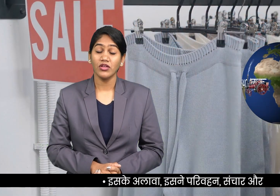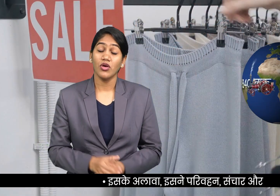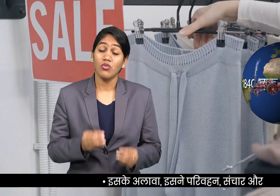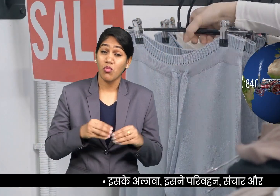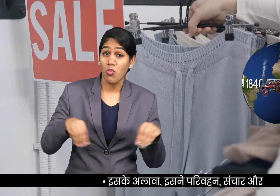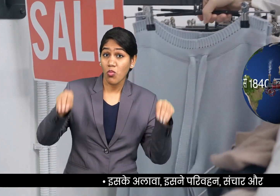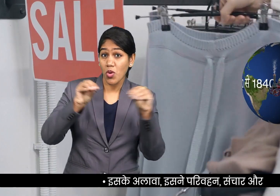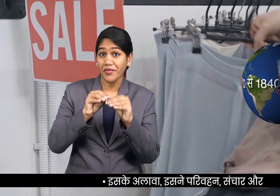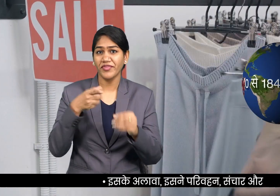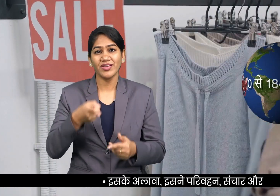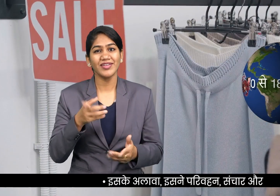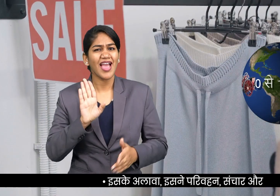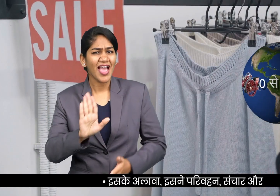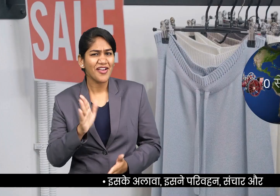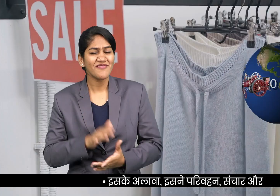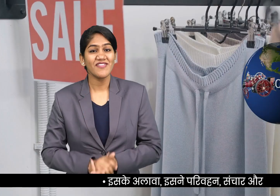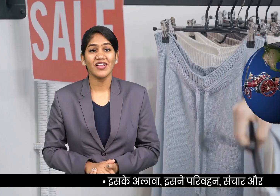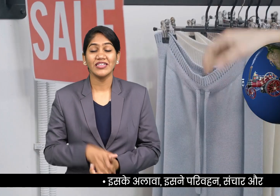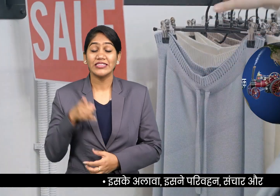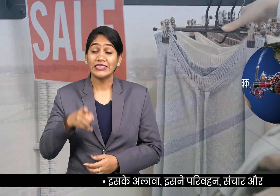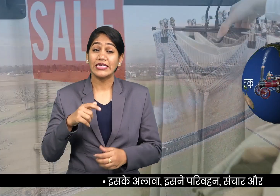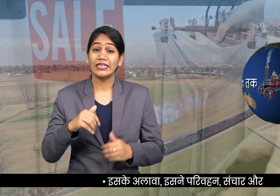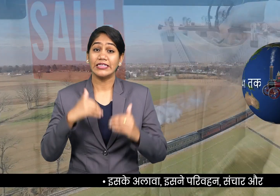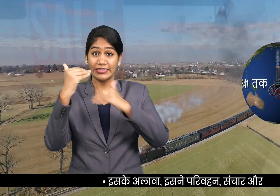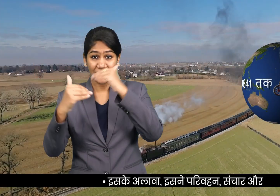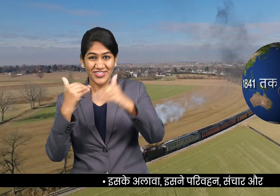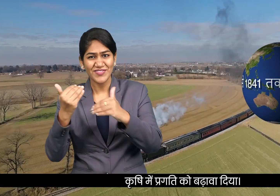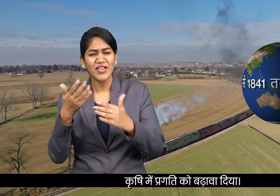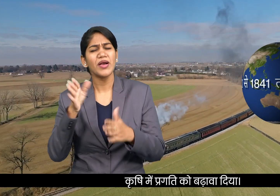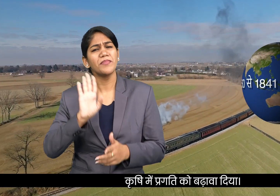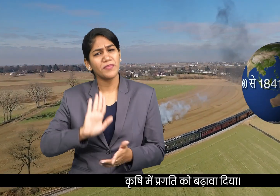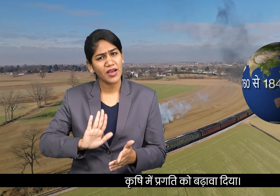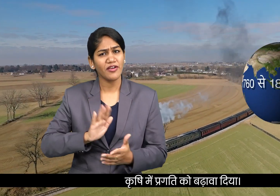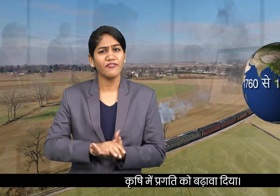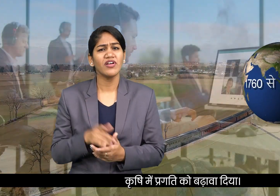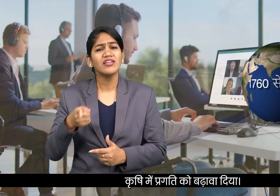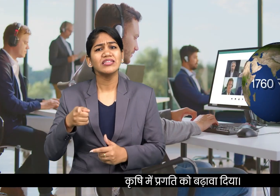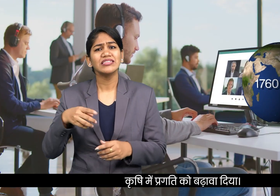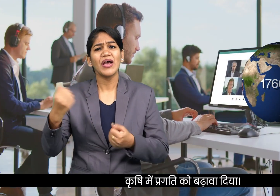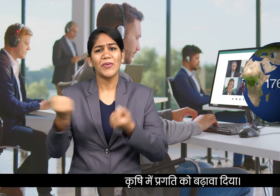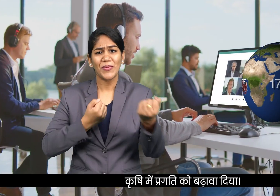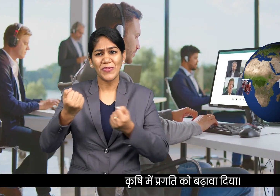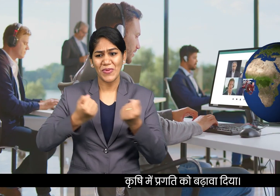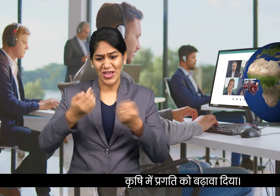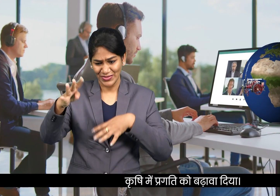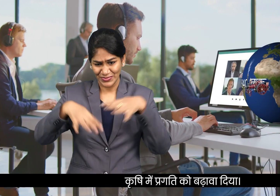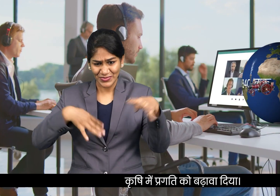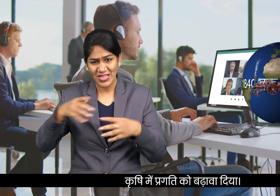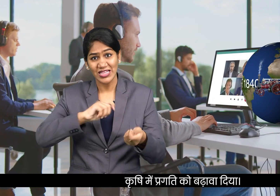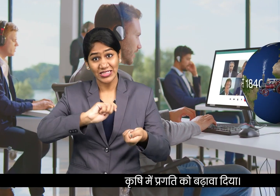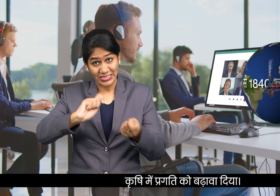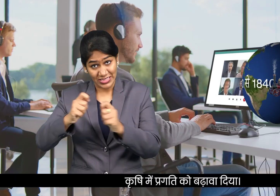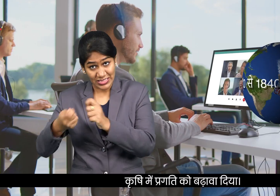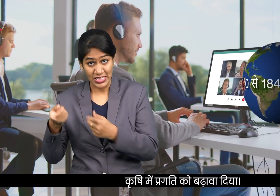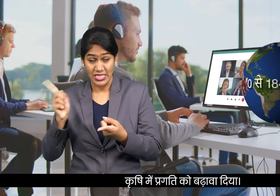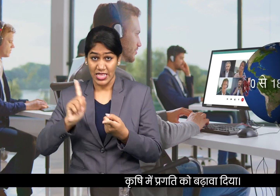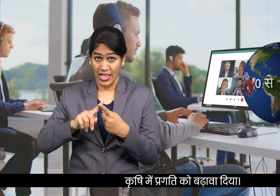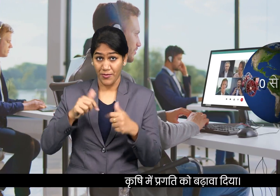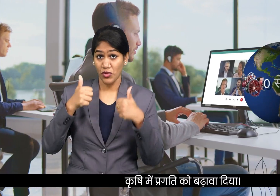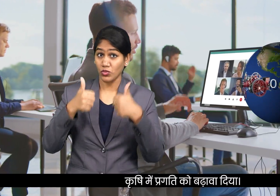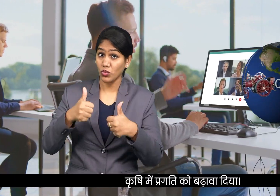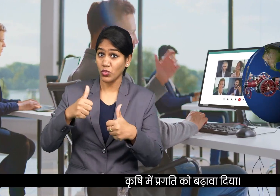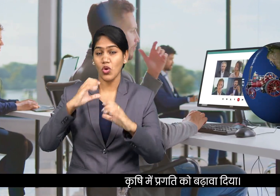इसके अलावा इसने परिवहन, संचार और कृषि में प्रगति को बढ़ावा दिया।